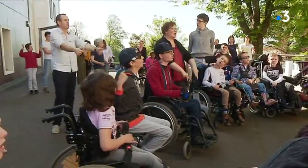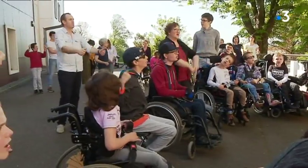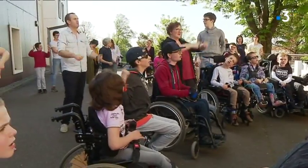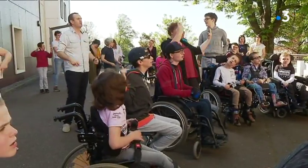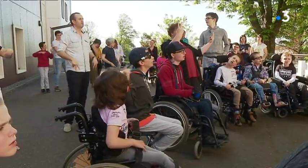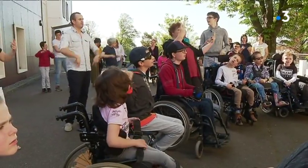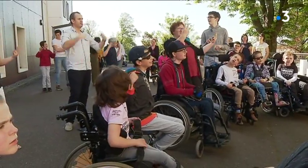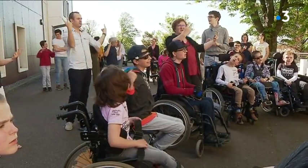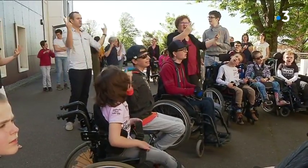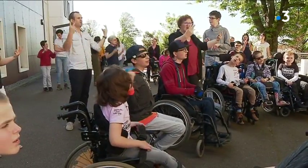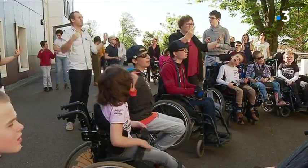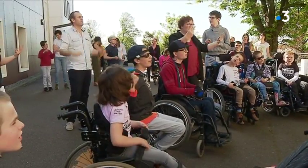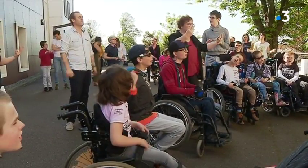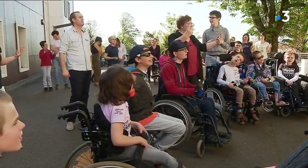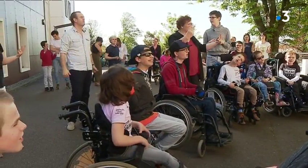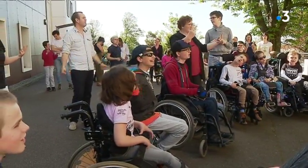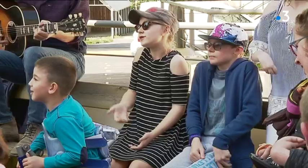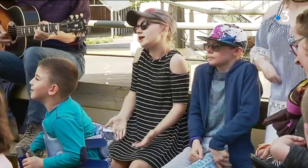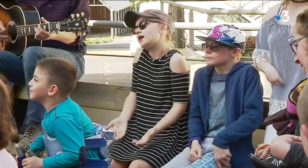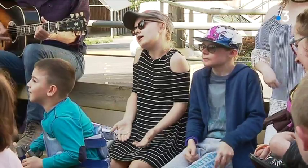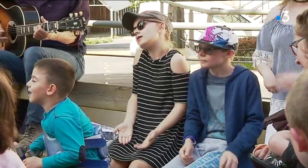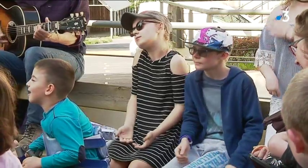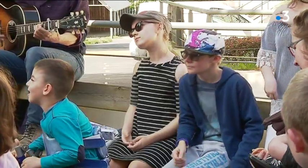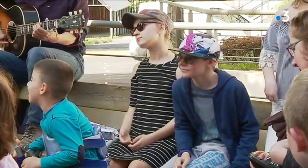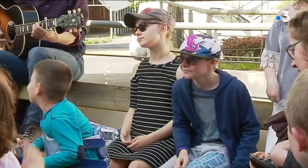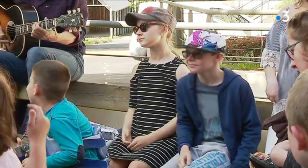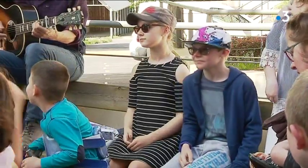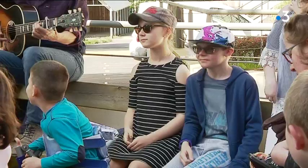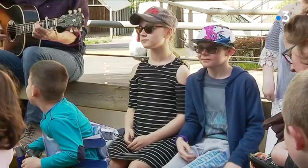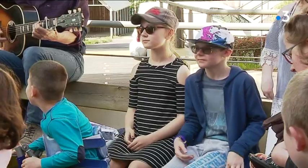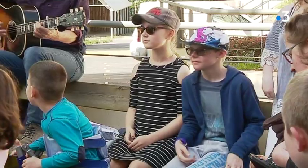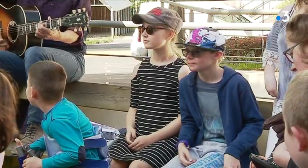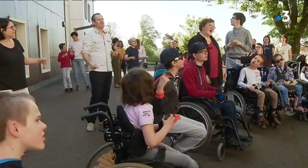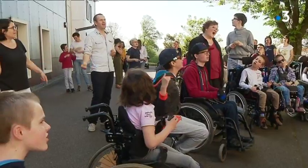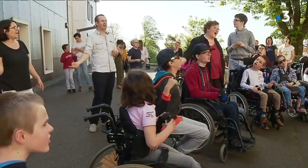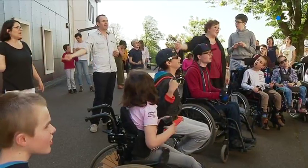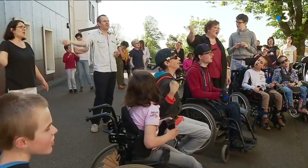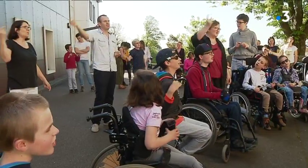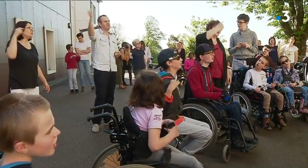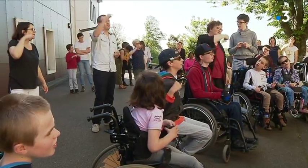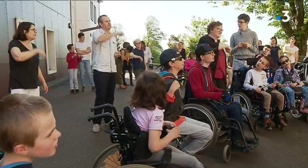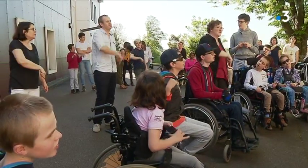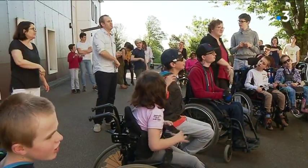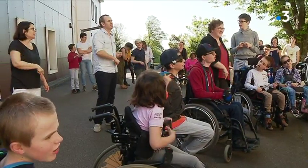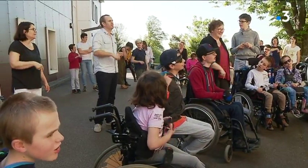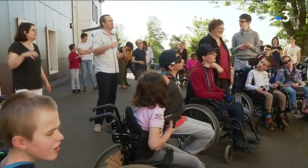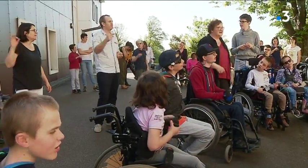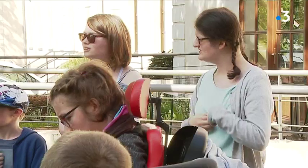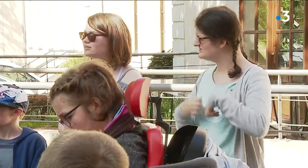simple projet ludique, loin de là. Ici, certains présentent des troubles du langage, d'autres de la vue ou de l'audition. Le but,